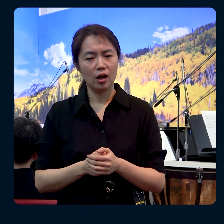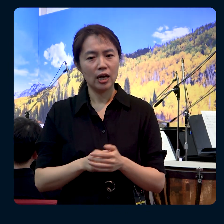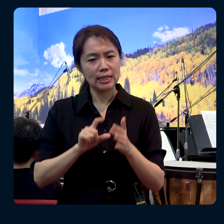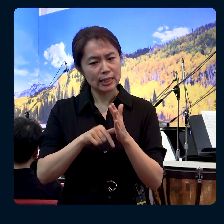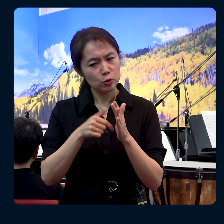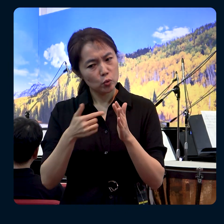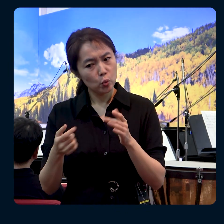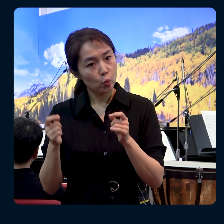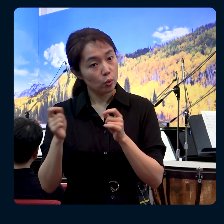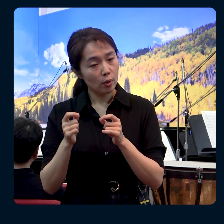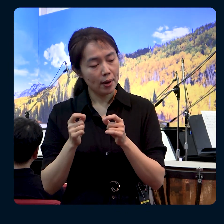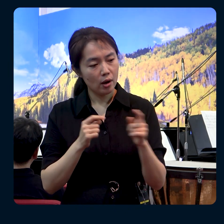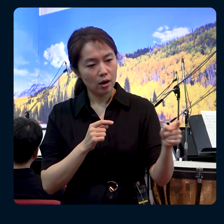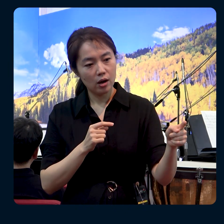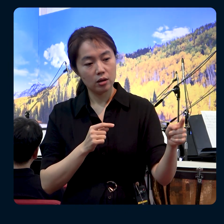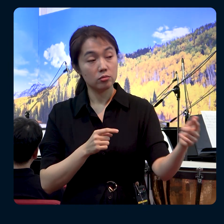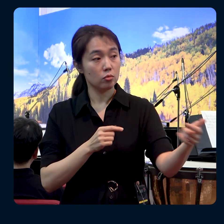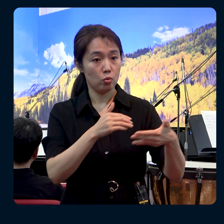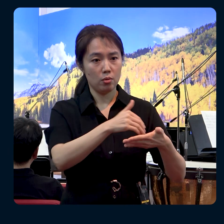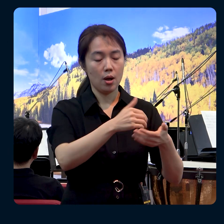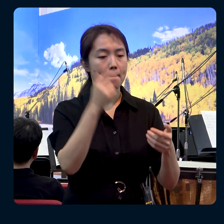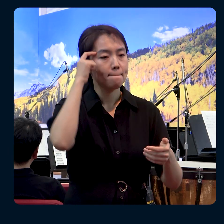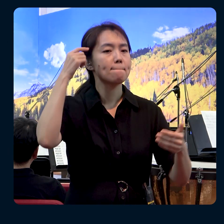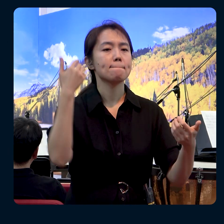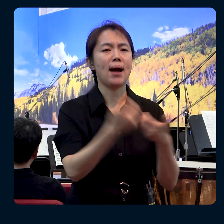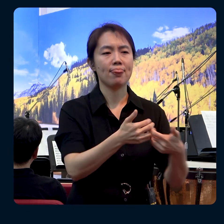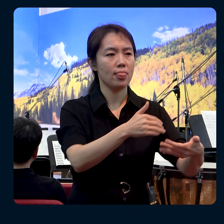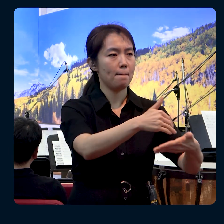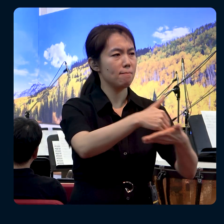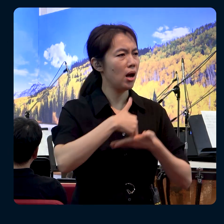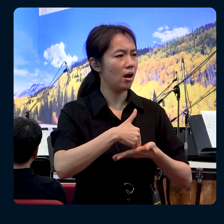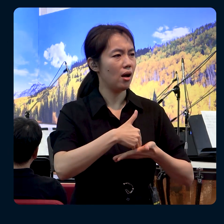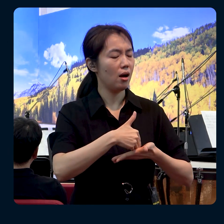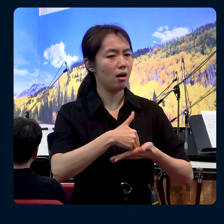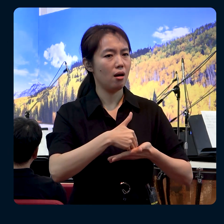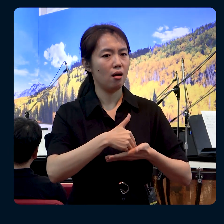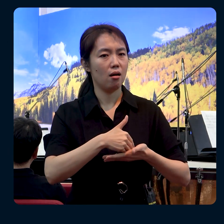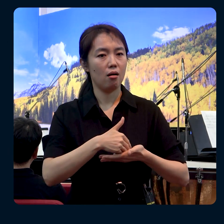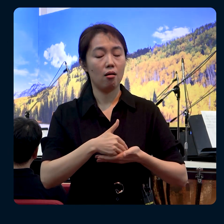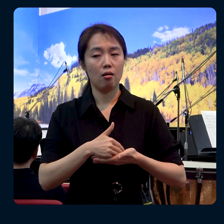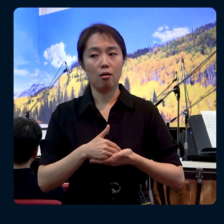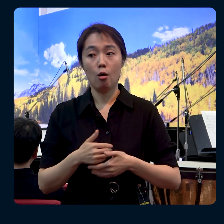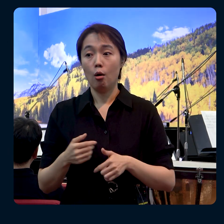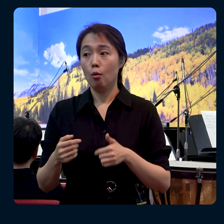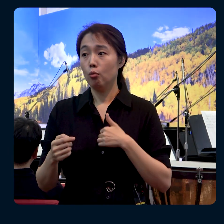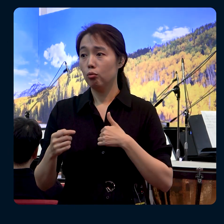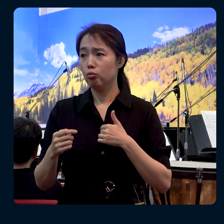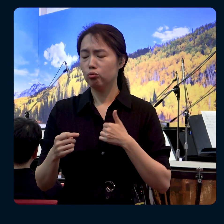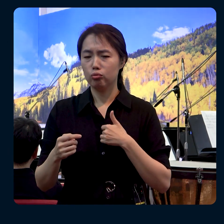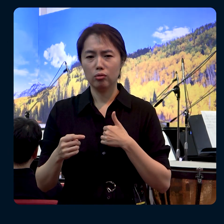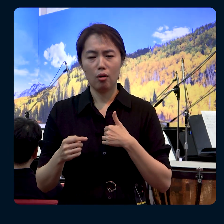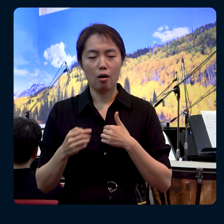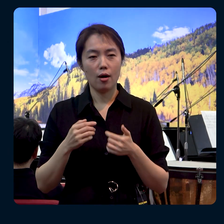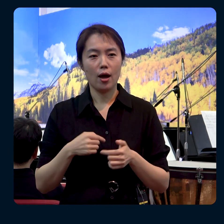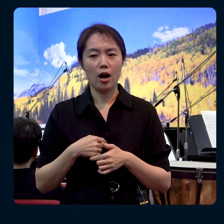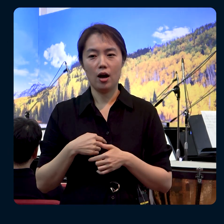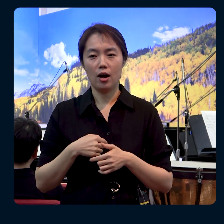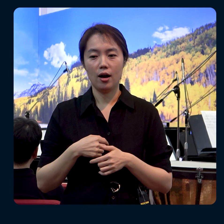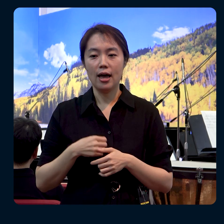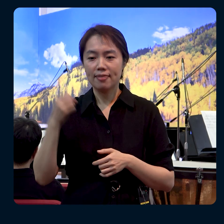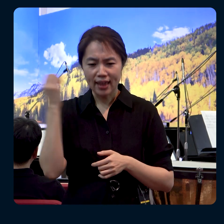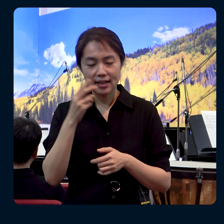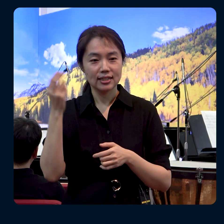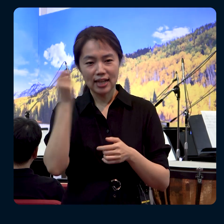통과하고 나서 얼마 안 돼서 주민들이 어필을 했어요. 아니 하면 우리가 해야 되는 거 아니에요? 억울하니까. 그런데